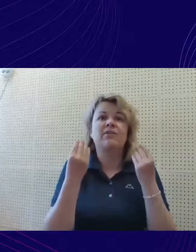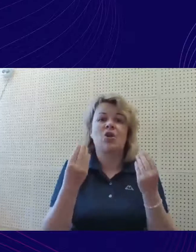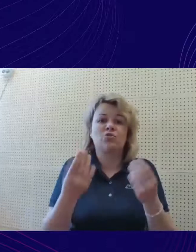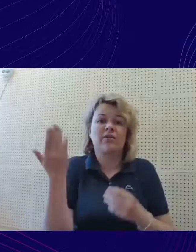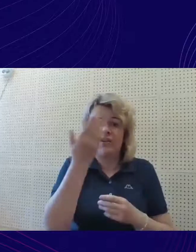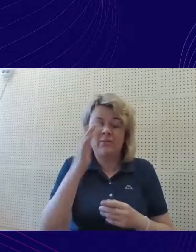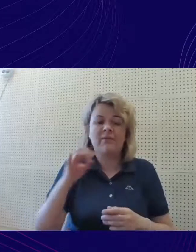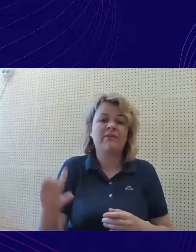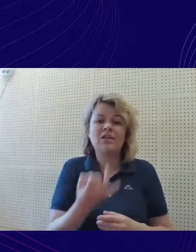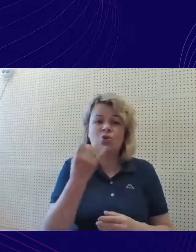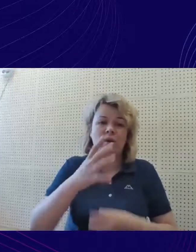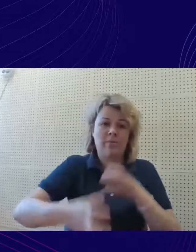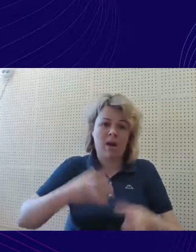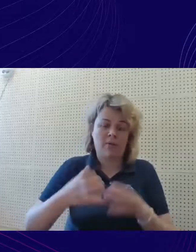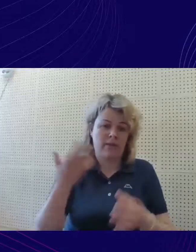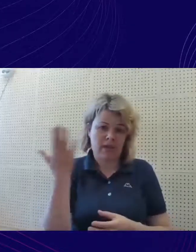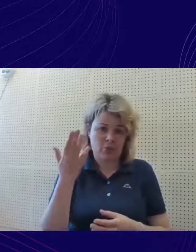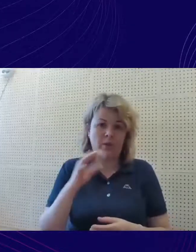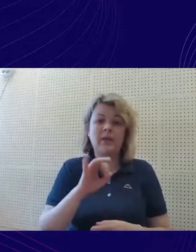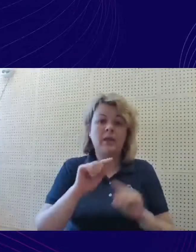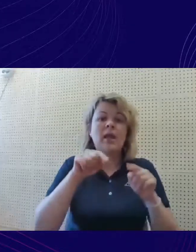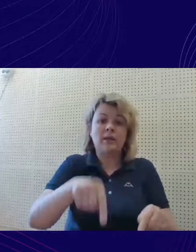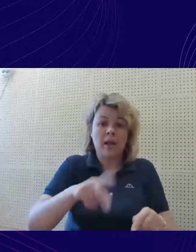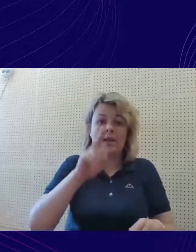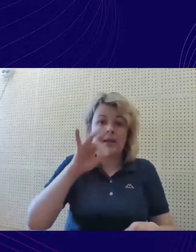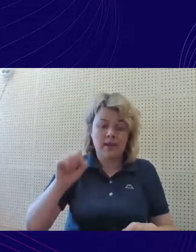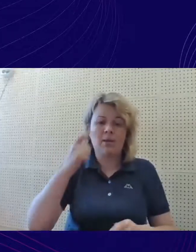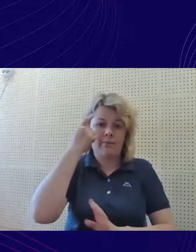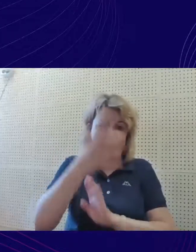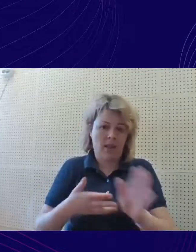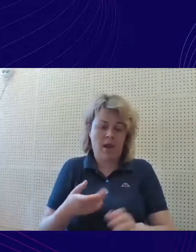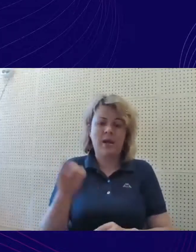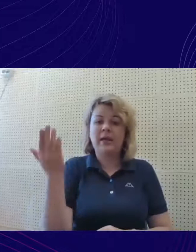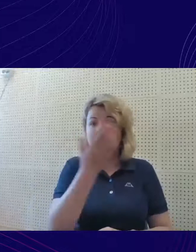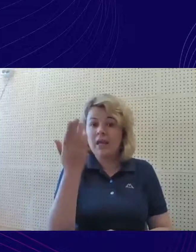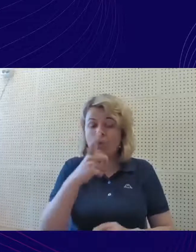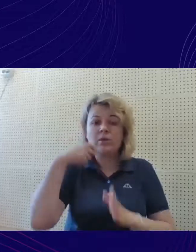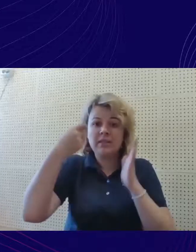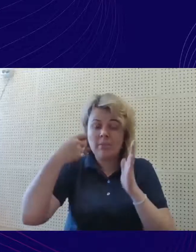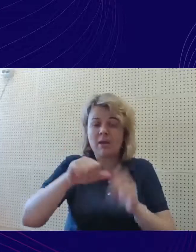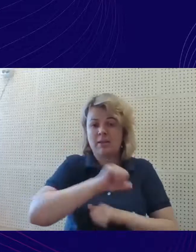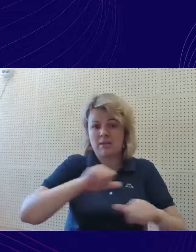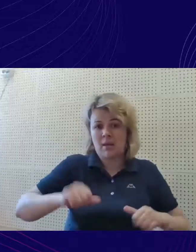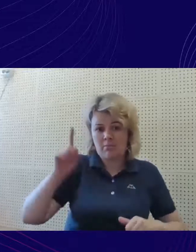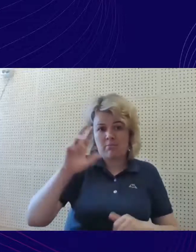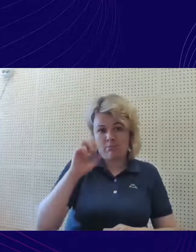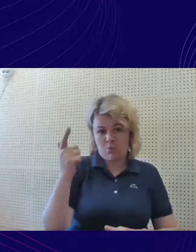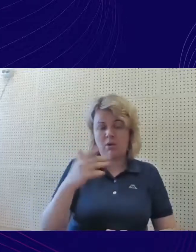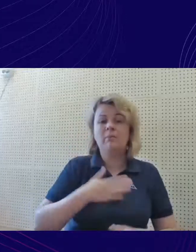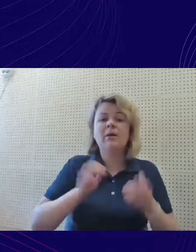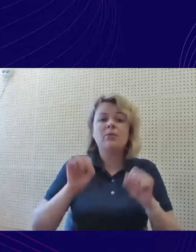И вот тогда Кира поняла, что кино снимает Бог. Она может выбрать актеров, она может, а